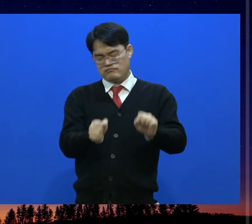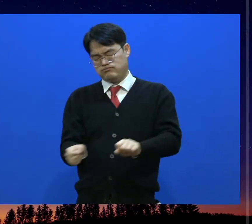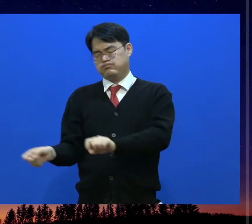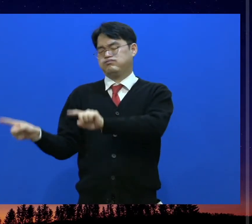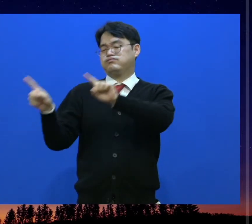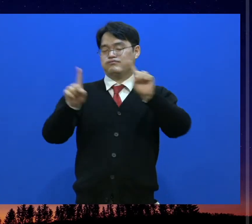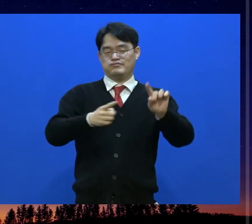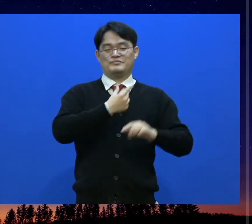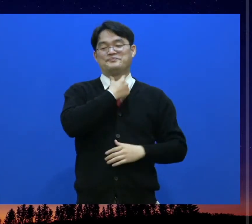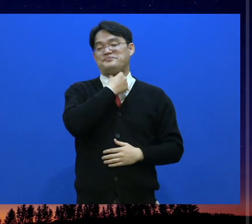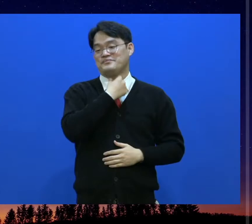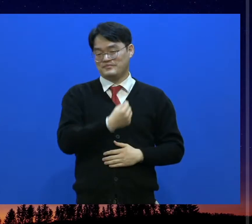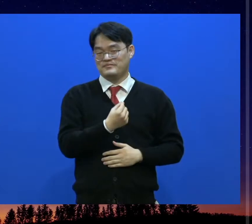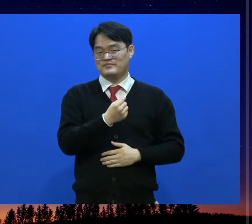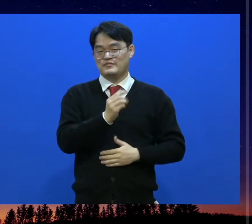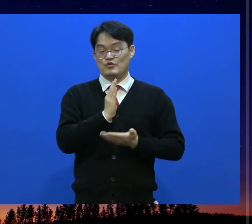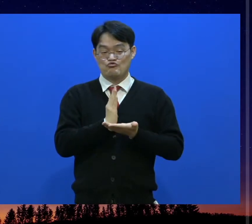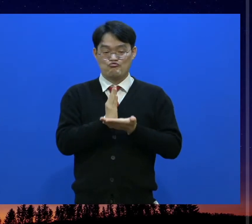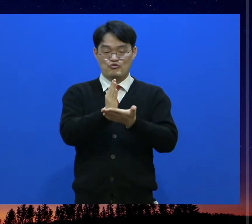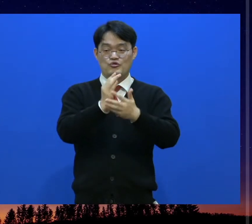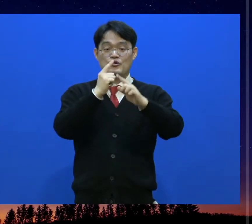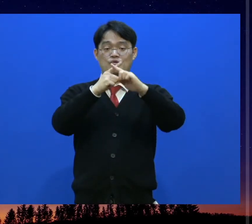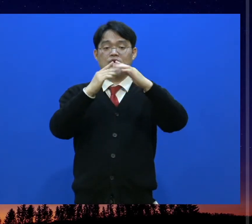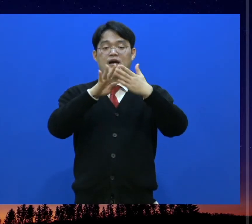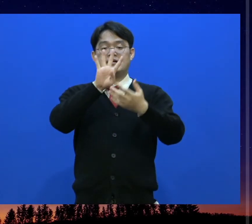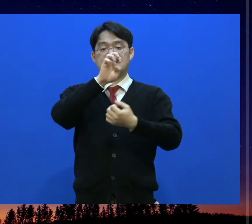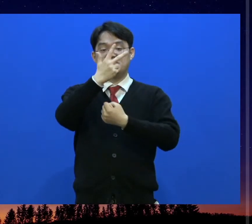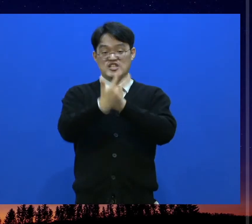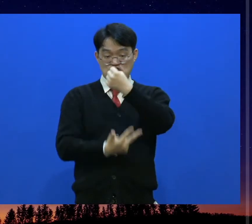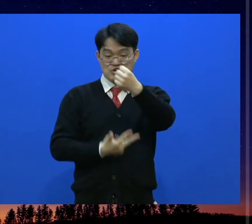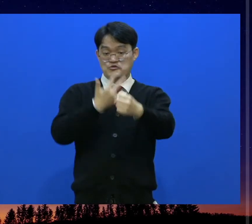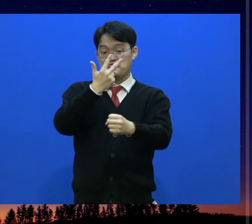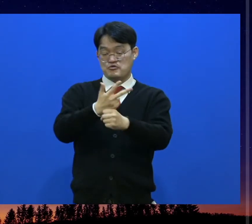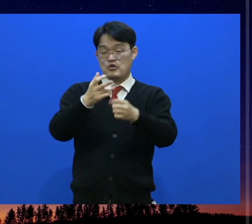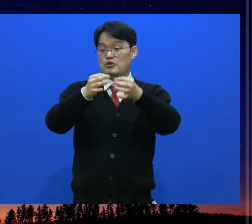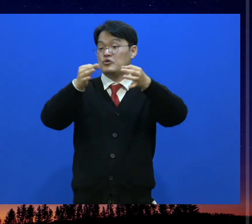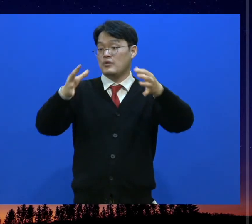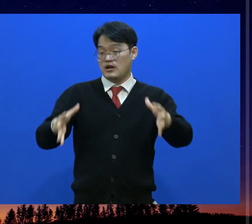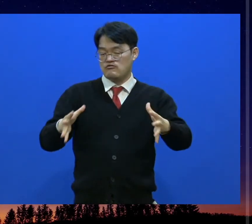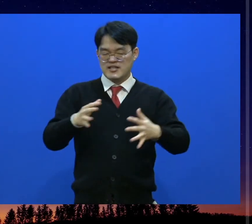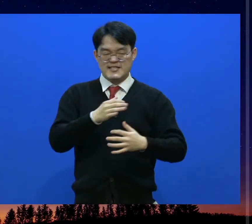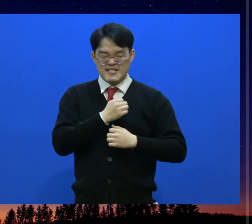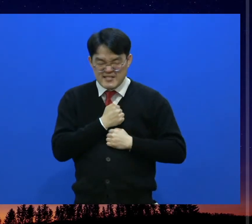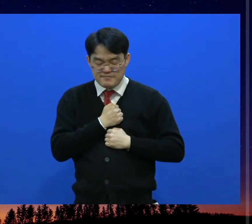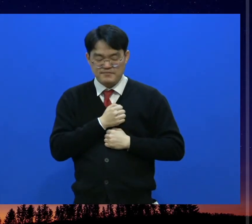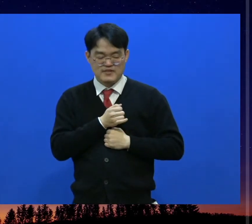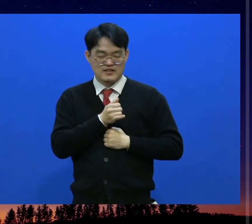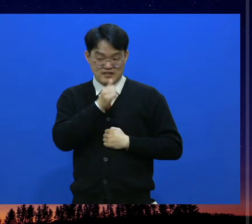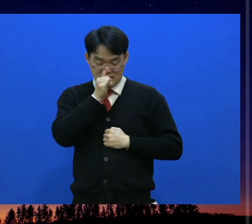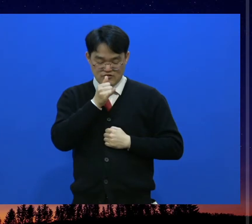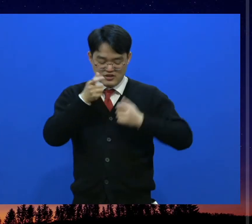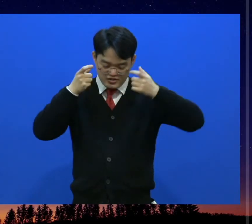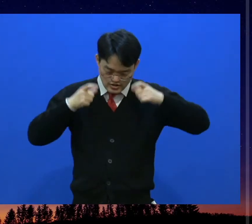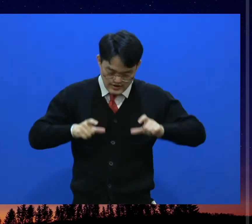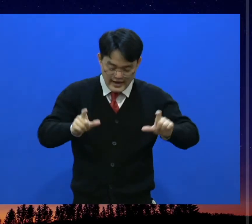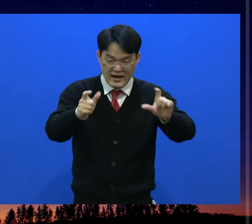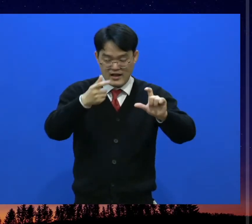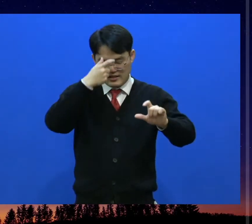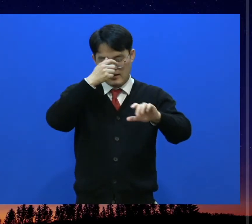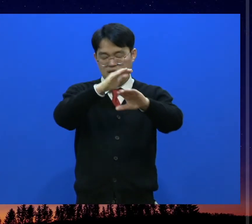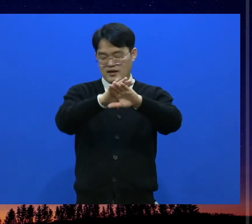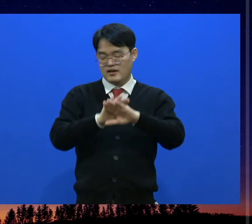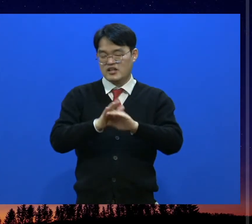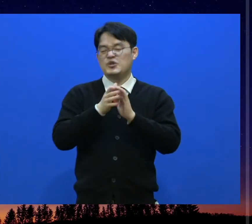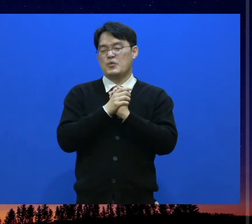우리 수용노교회가 47년 동안 지켜왔던 이 철야를 나누는 그런 시간입니다. 한 주간대로 여러분들